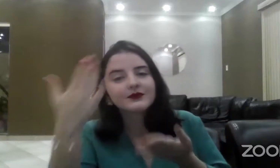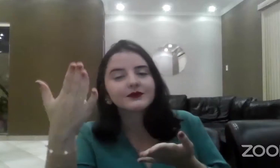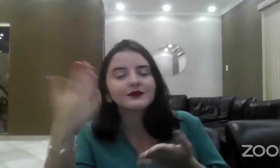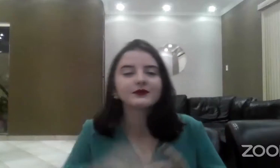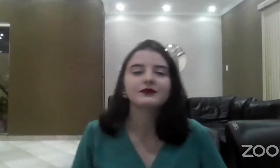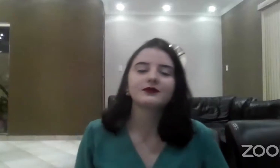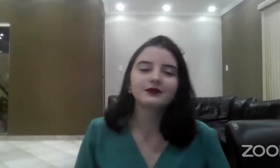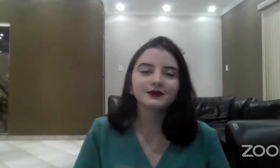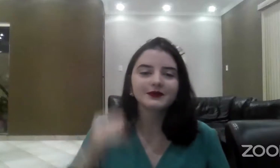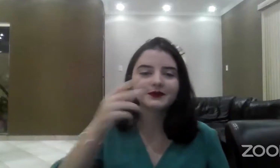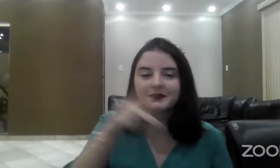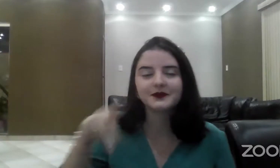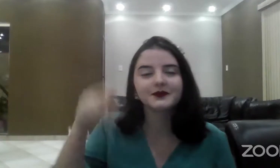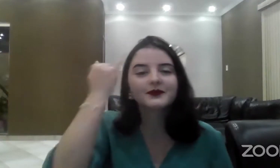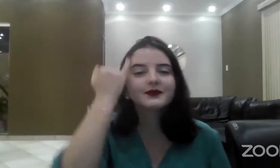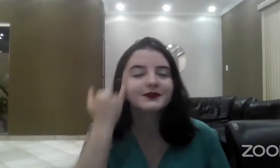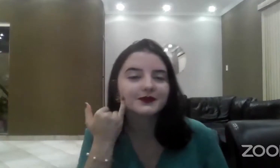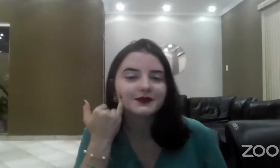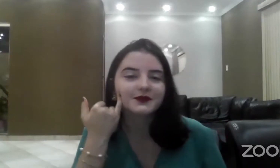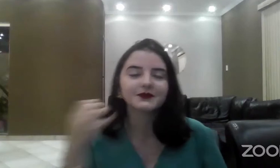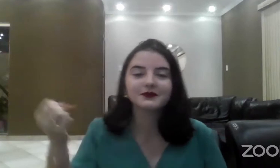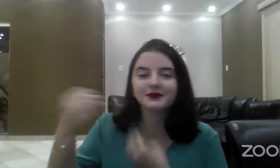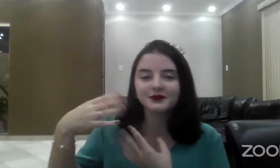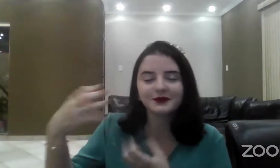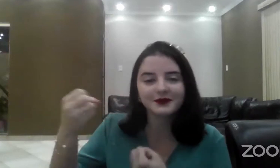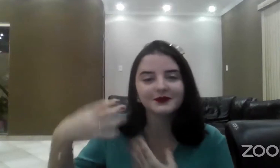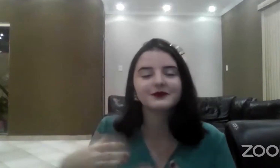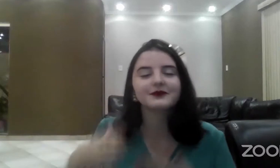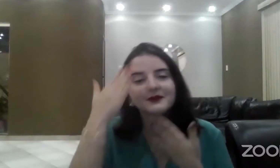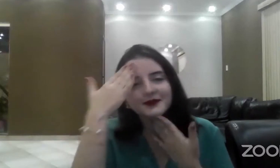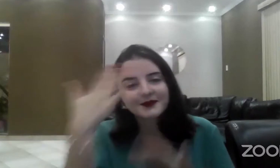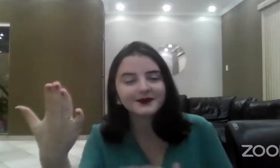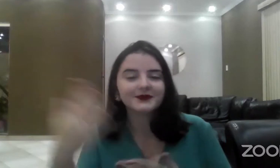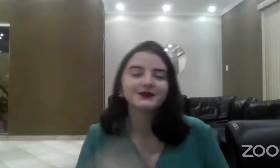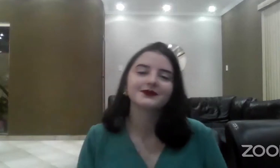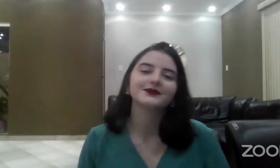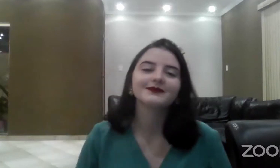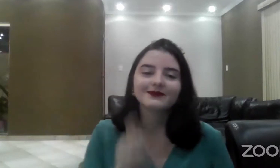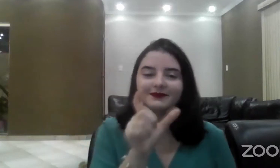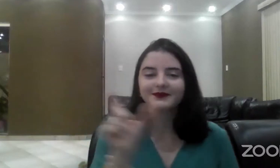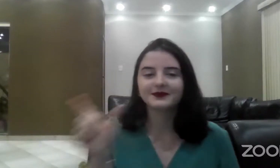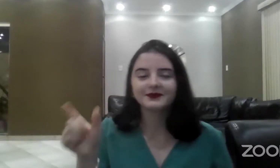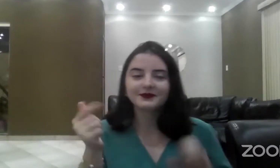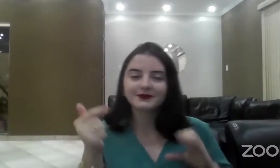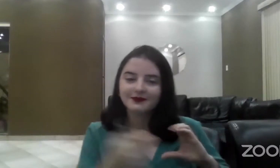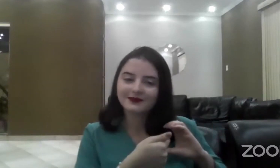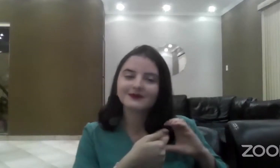Agora eu quero agradecer ao professor Jorge por me ensinar. Muito obrigada.